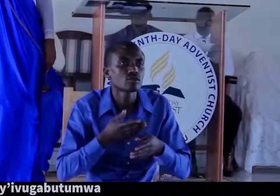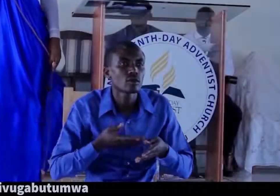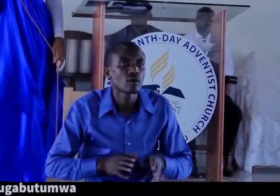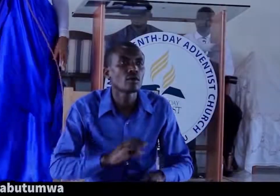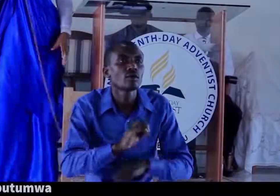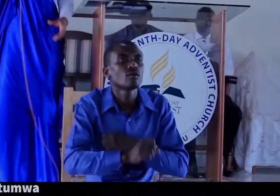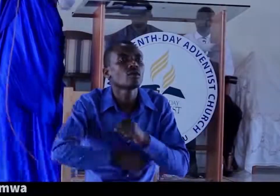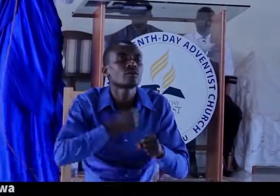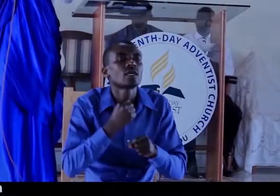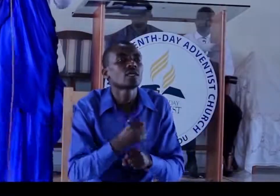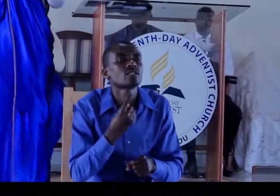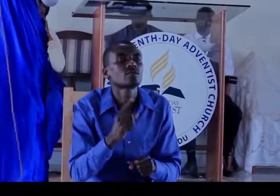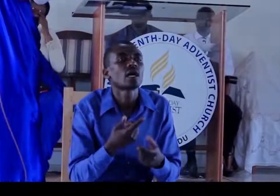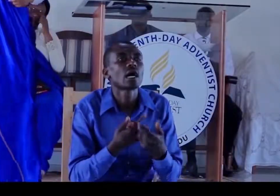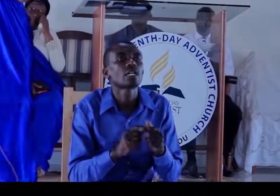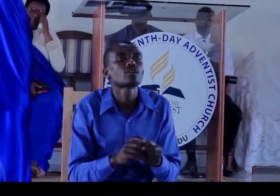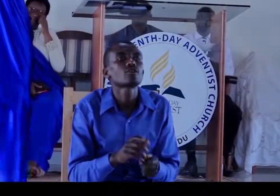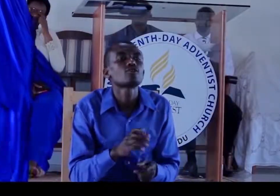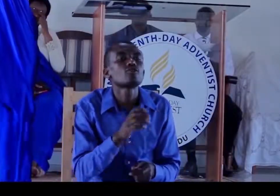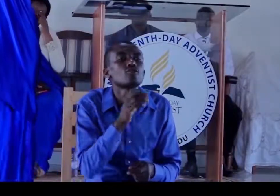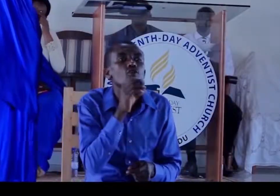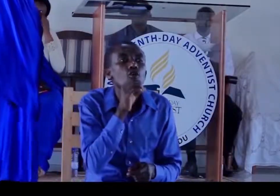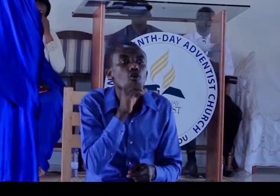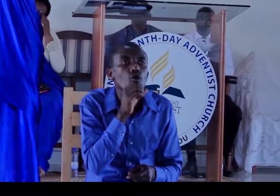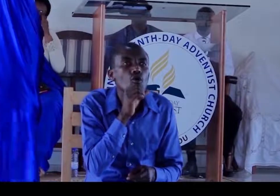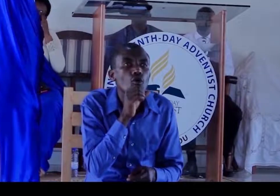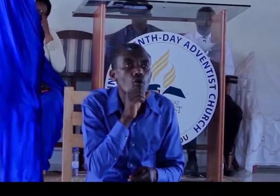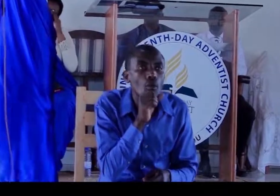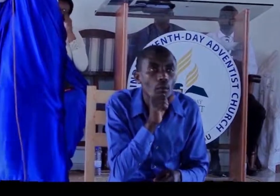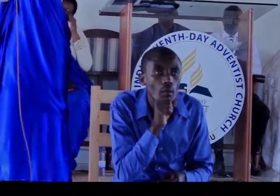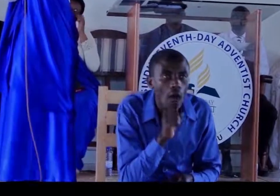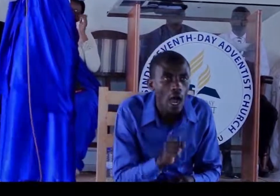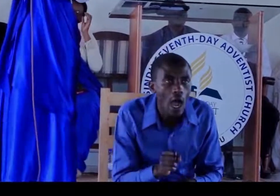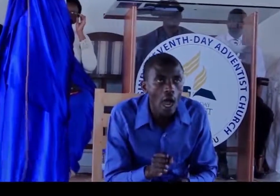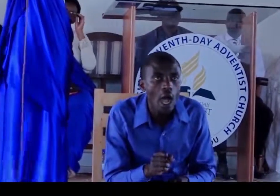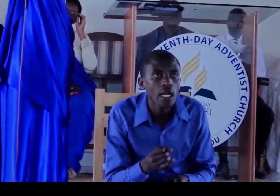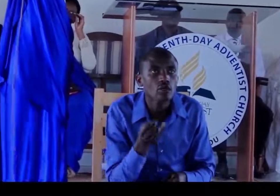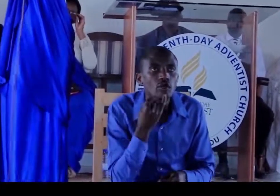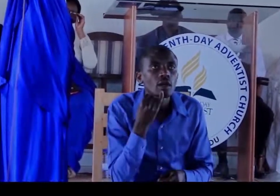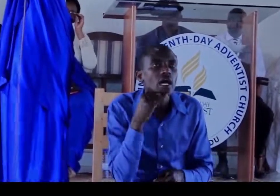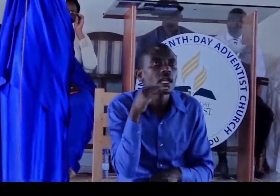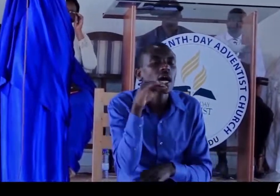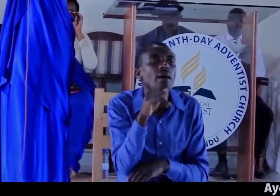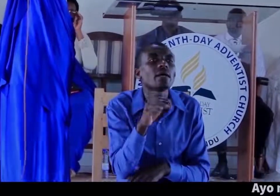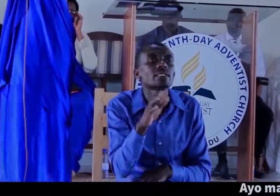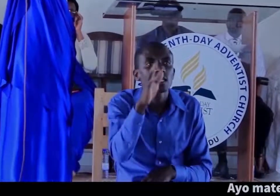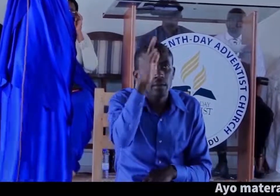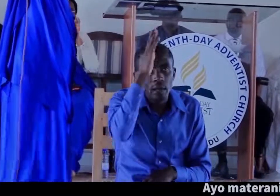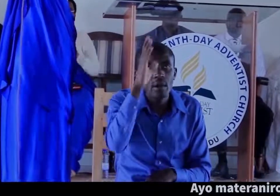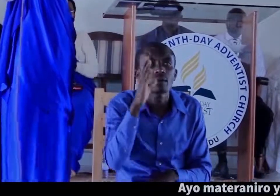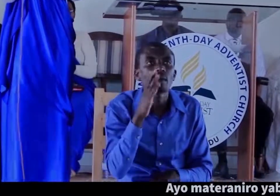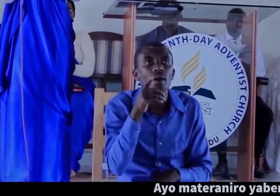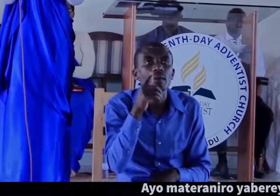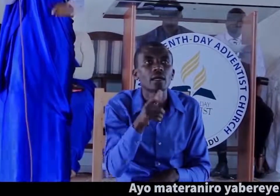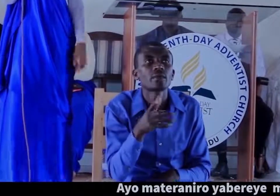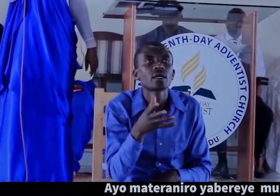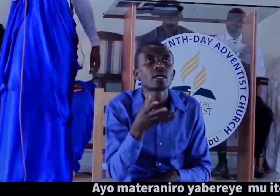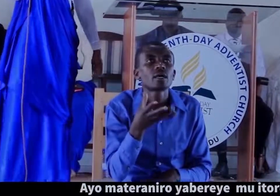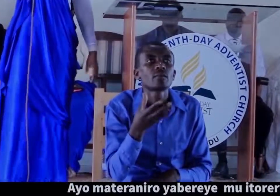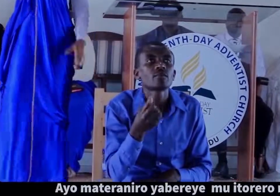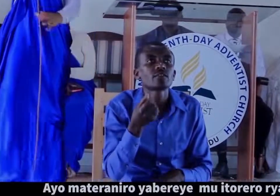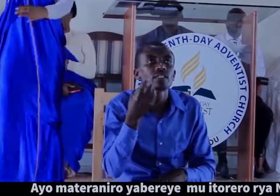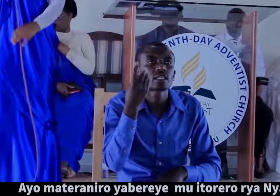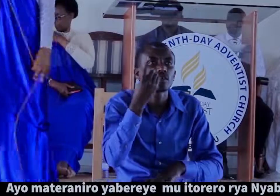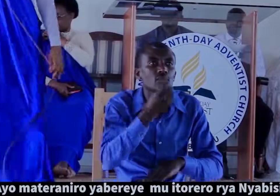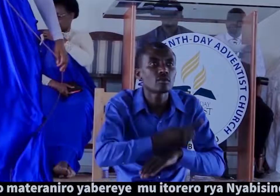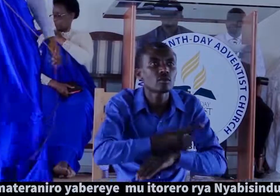mama ati ko mfite ikibazo ko njye mfite imyaka 11 mukaba mwakoresheje aniveriseri y'imyaka 10